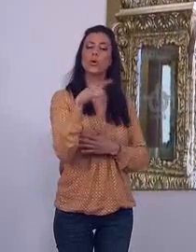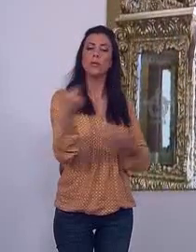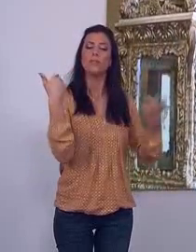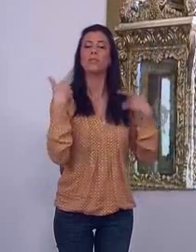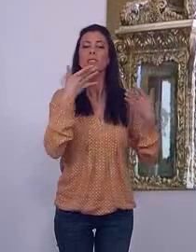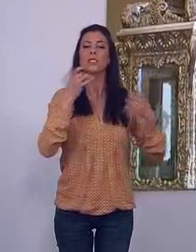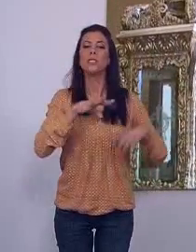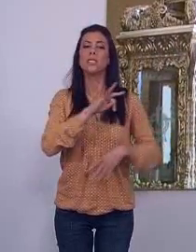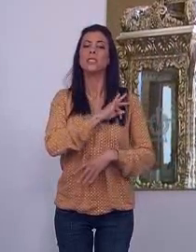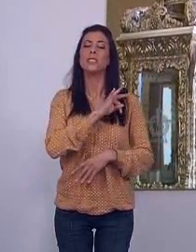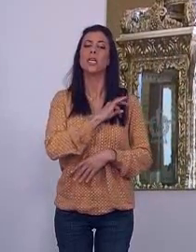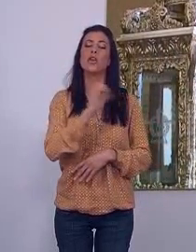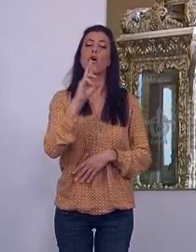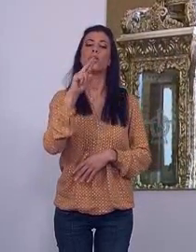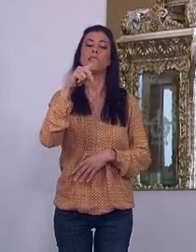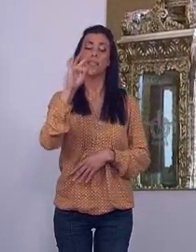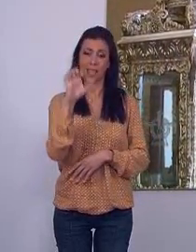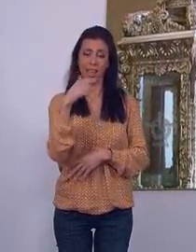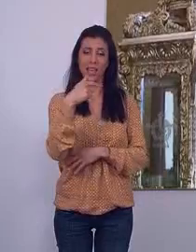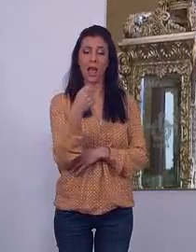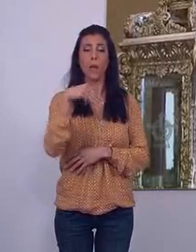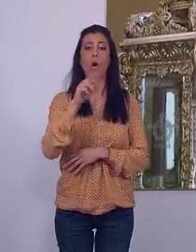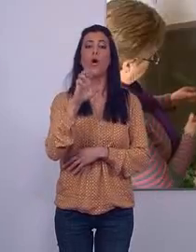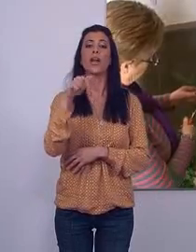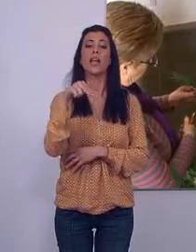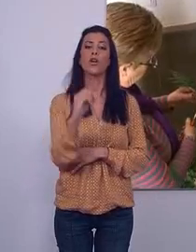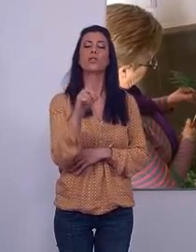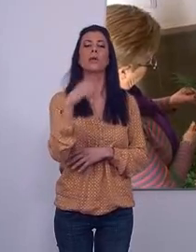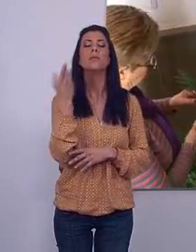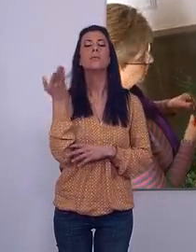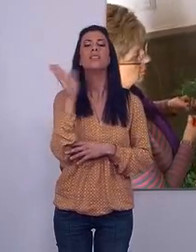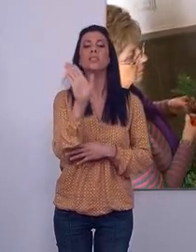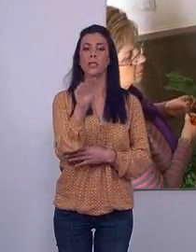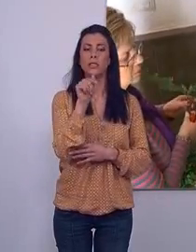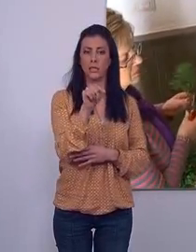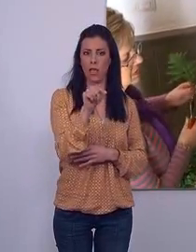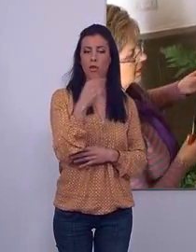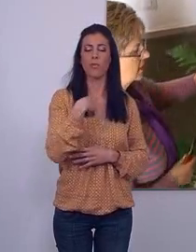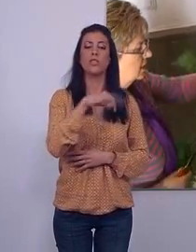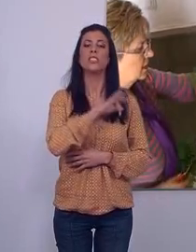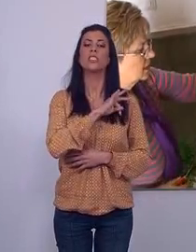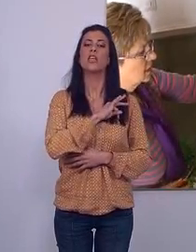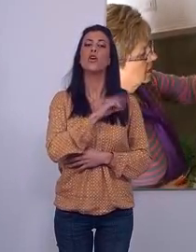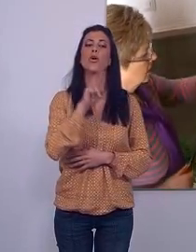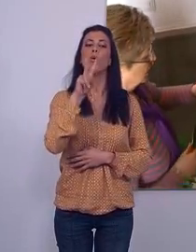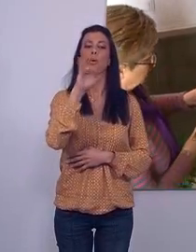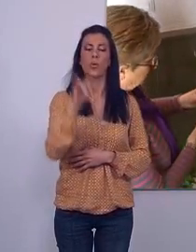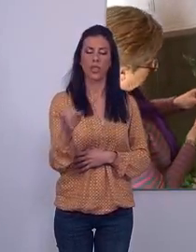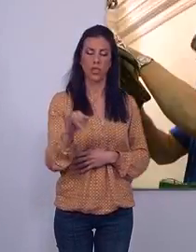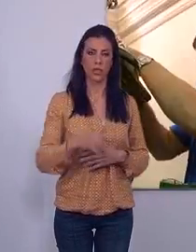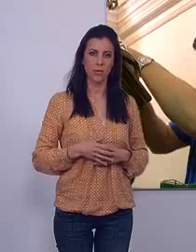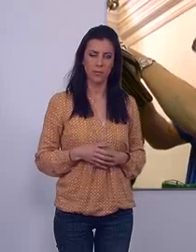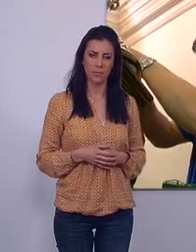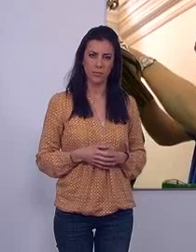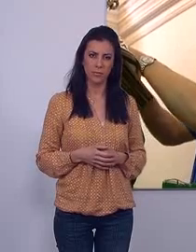cofradía a cargo del cofrade abraham ortega moreno quien estuvo presentado por el prioste de la misma antonio